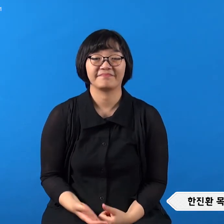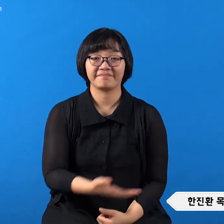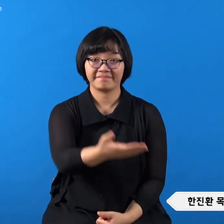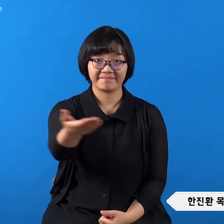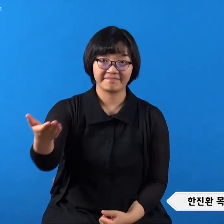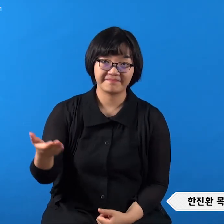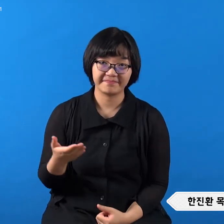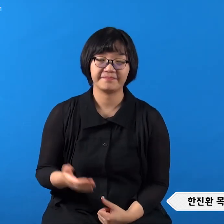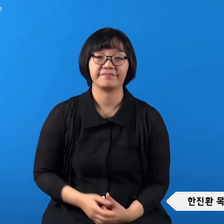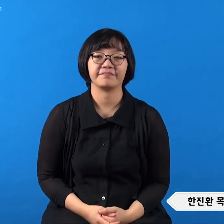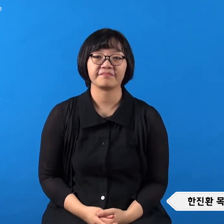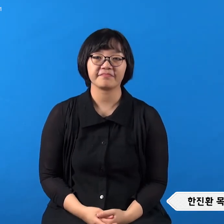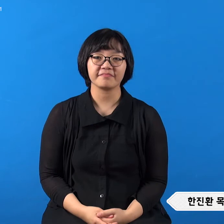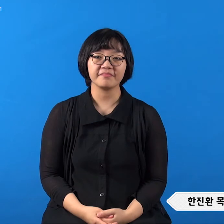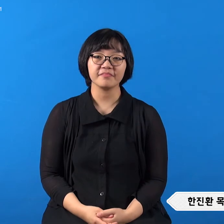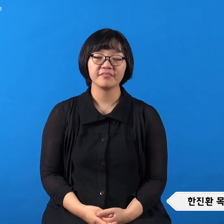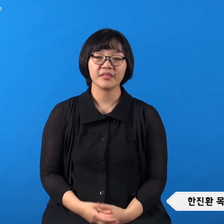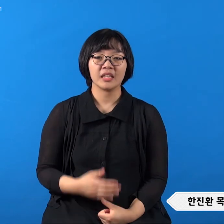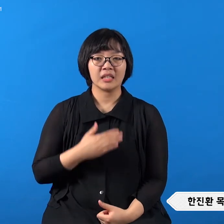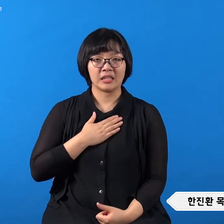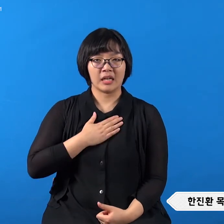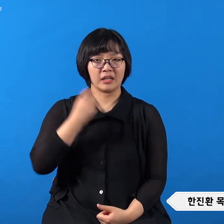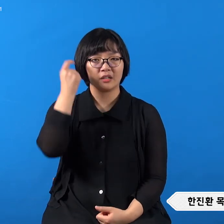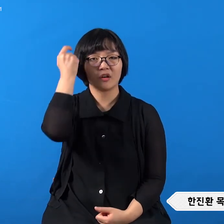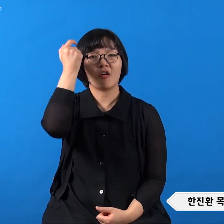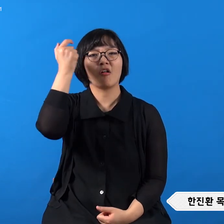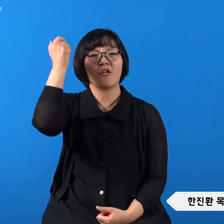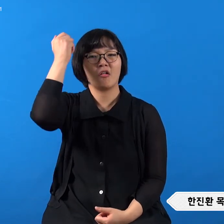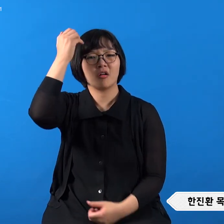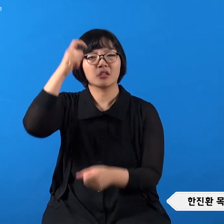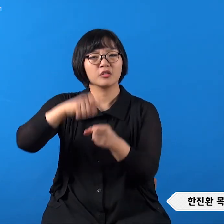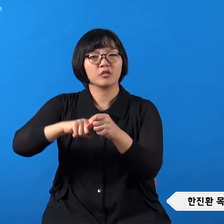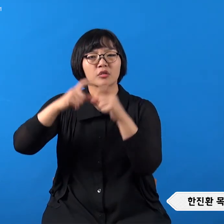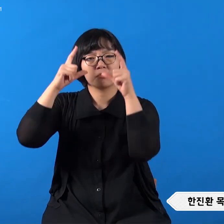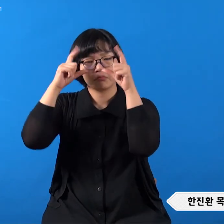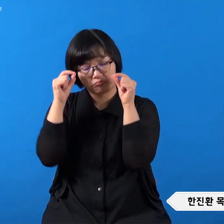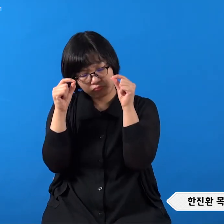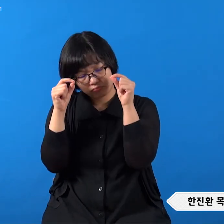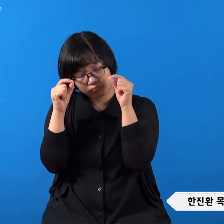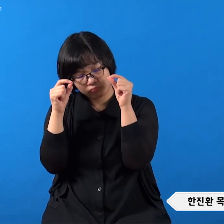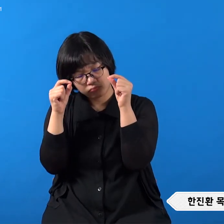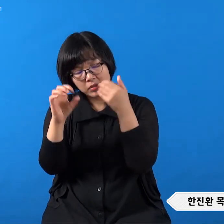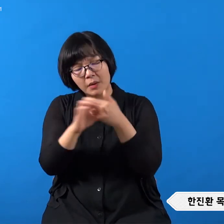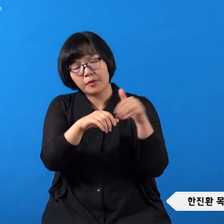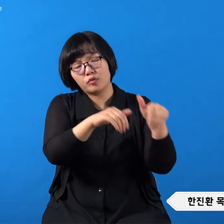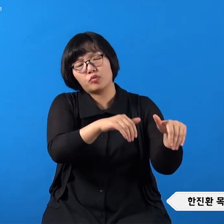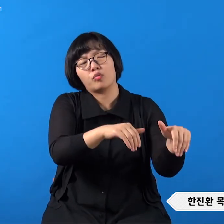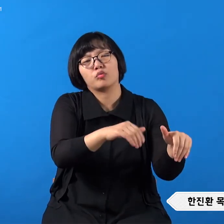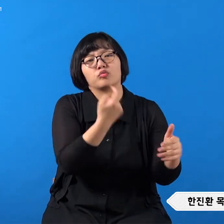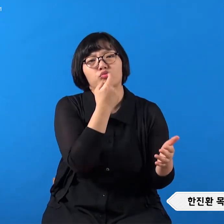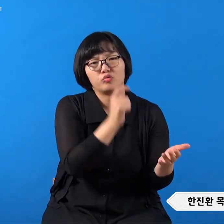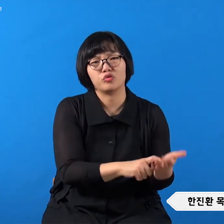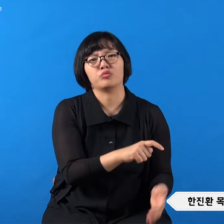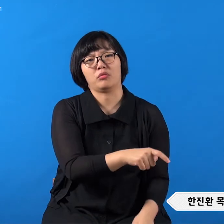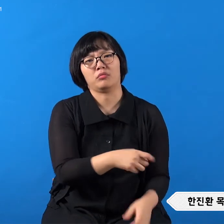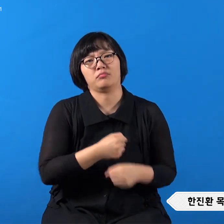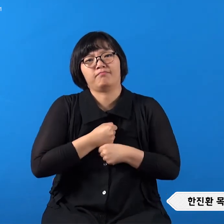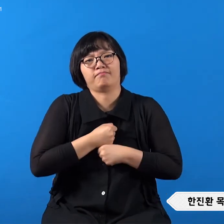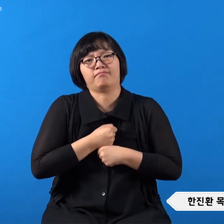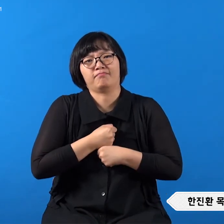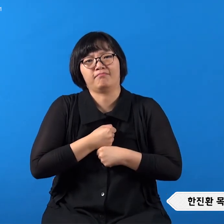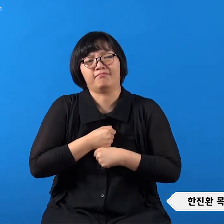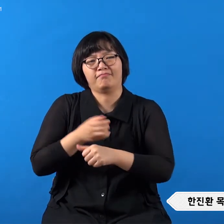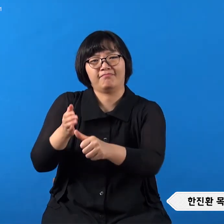여러분, 조금만 우리가 영적으로 깨어있지 않으면 종으로 전락하기 쉽습니다. 그걸 조심해야